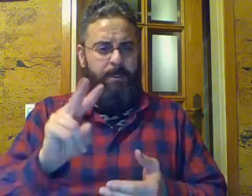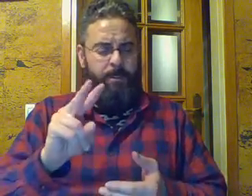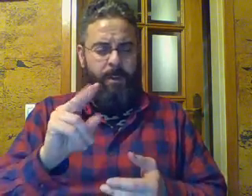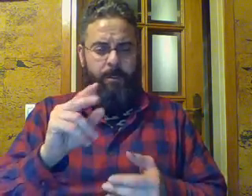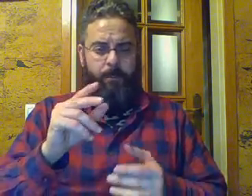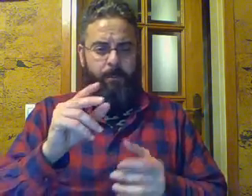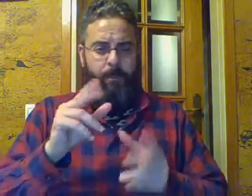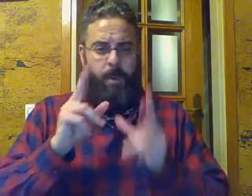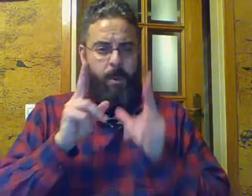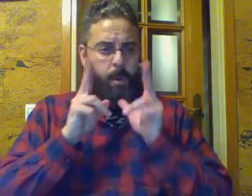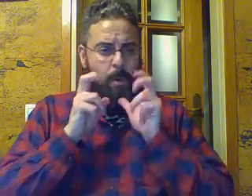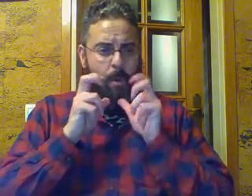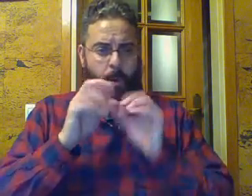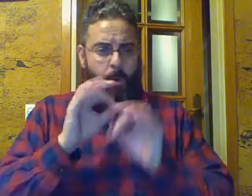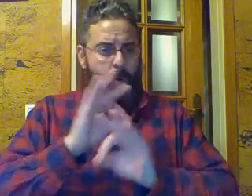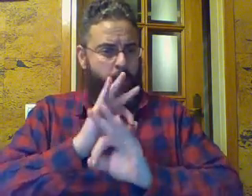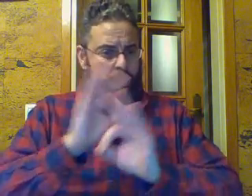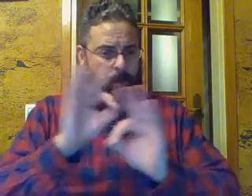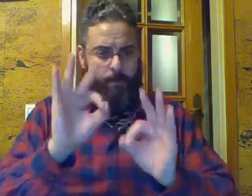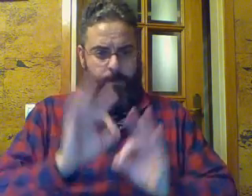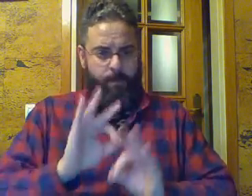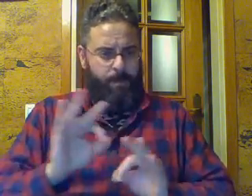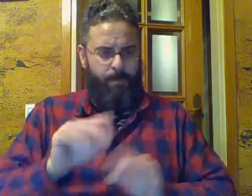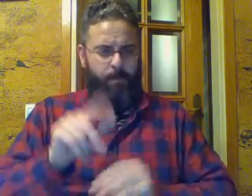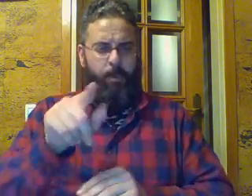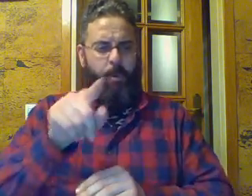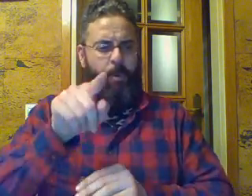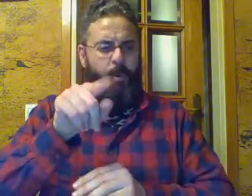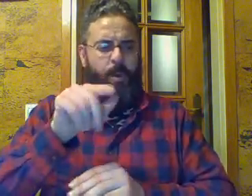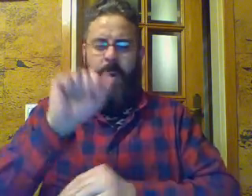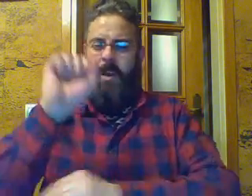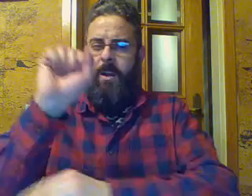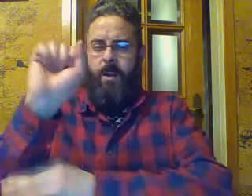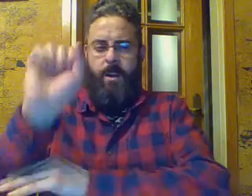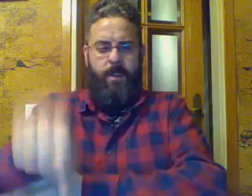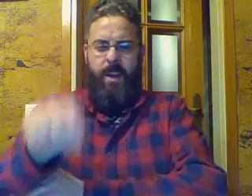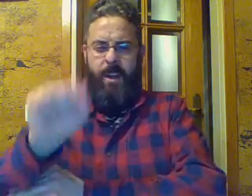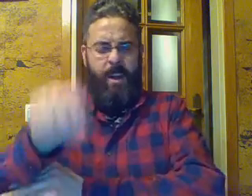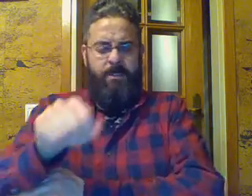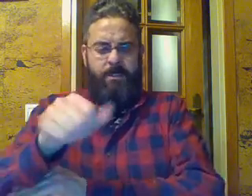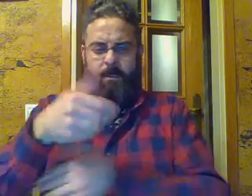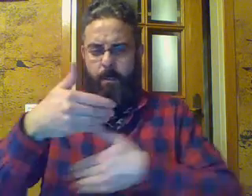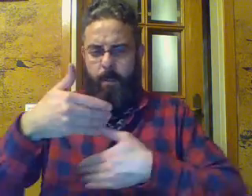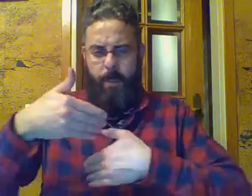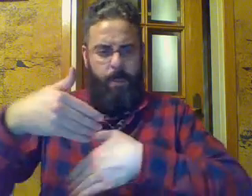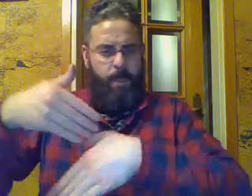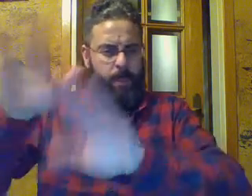pase. Al que no va a llegar el corte, pero para el Málaga.